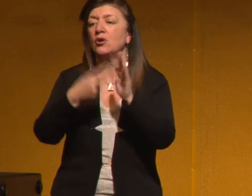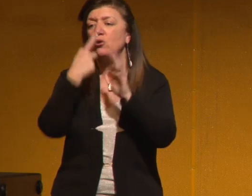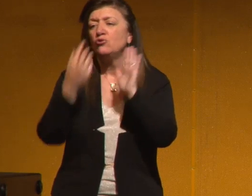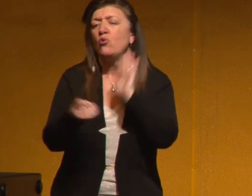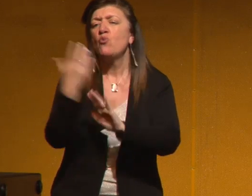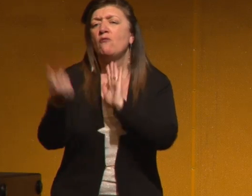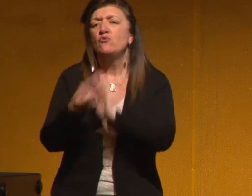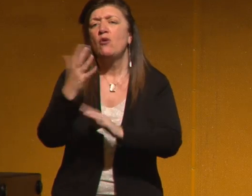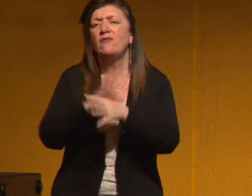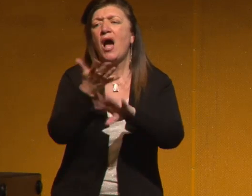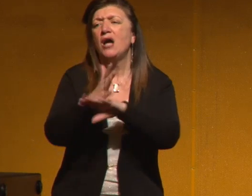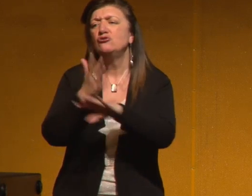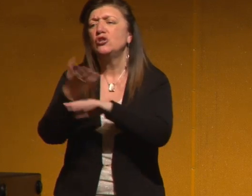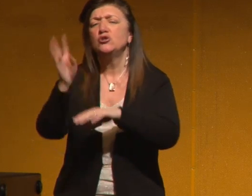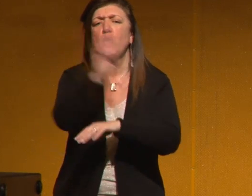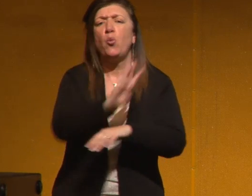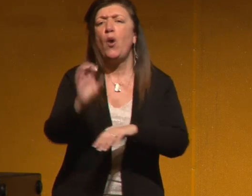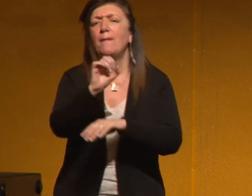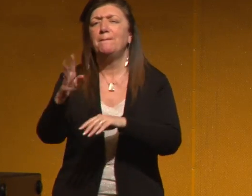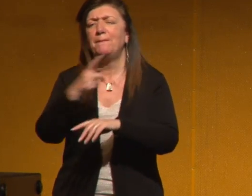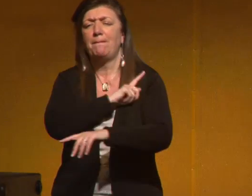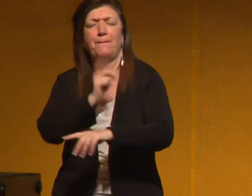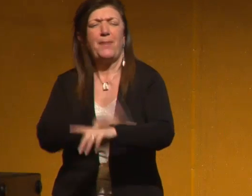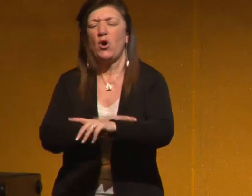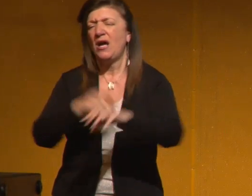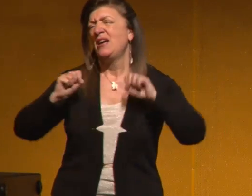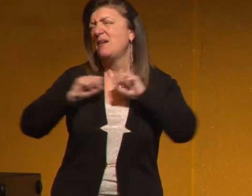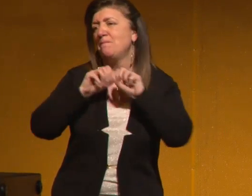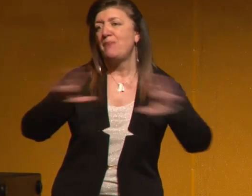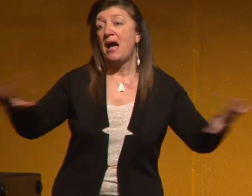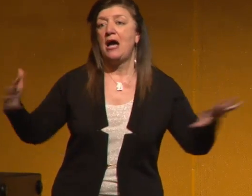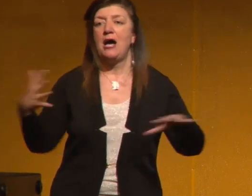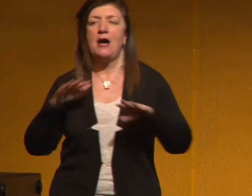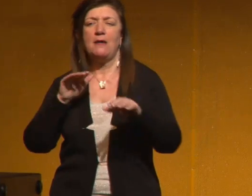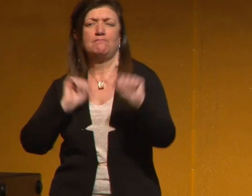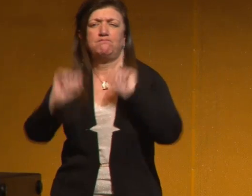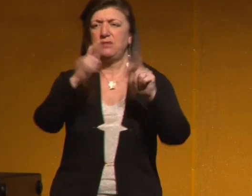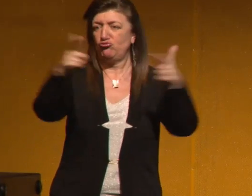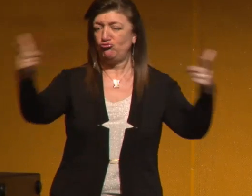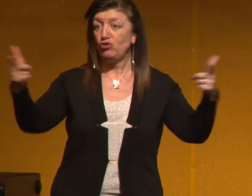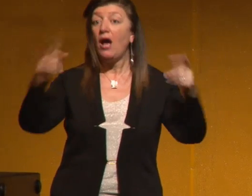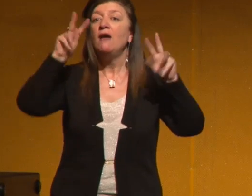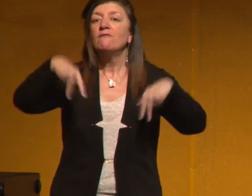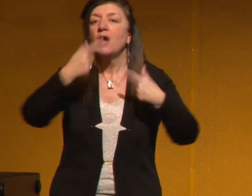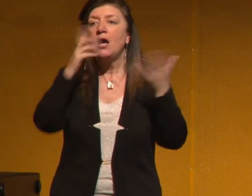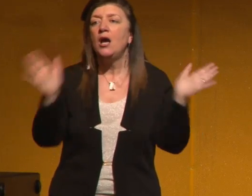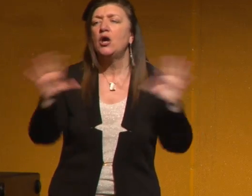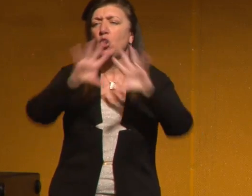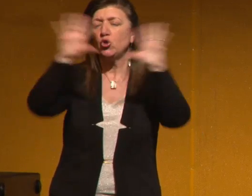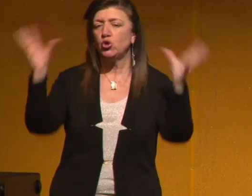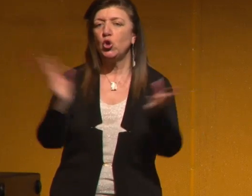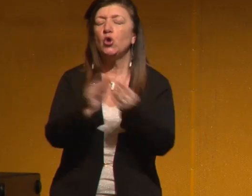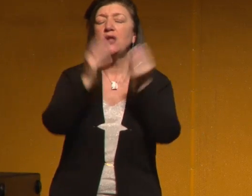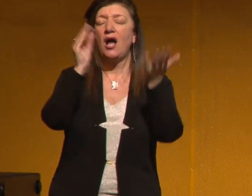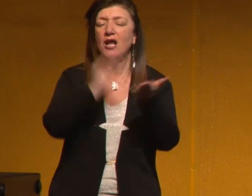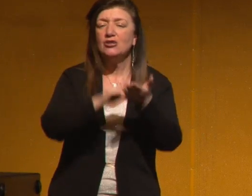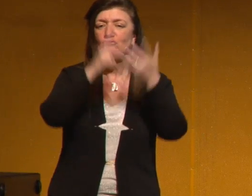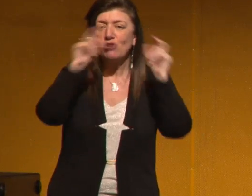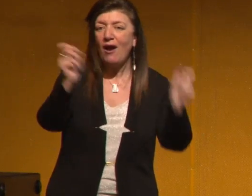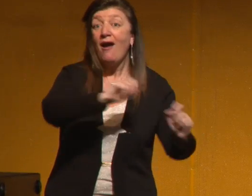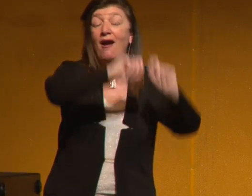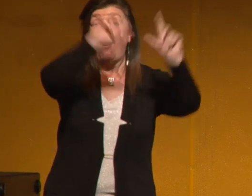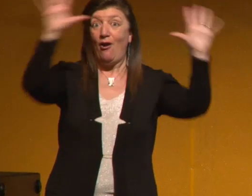web potenzialmente illimitato il quadro possiamo ben dirlo presenta molte luci ma anche mancano e non